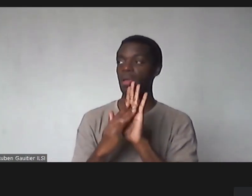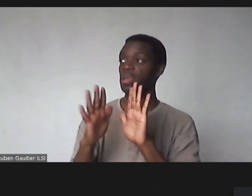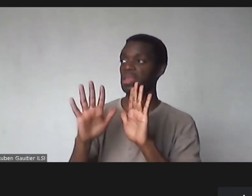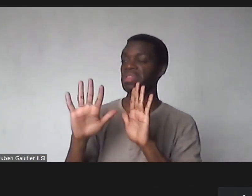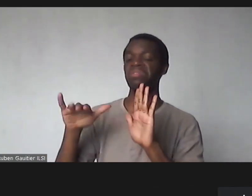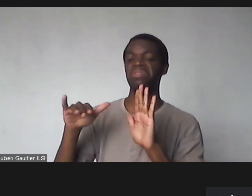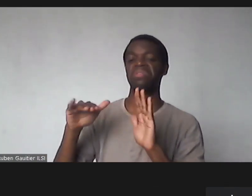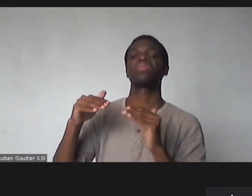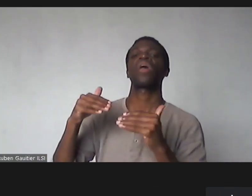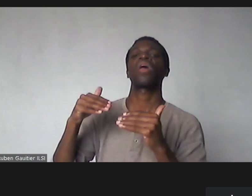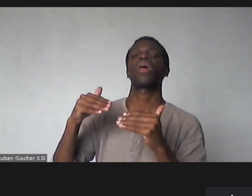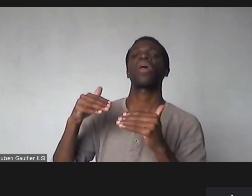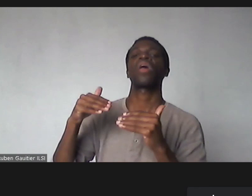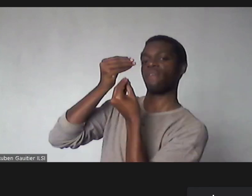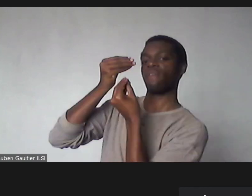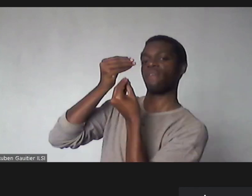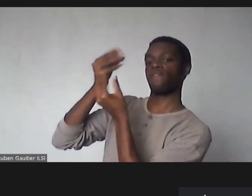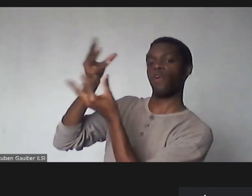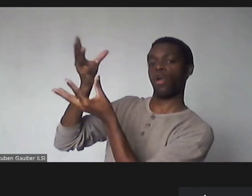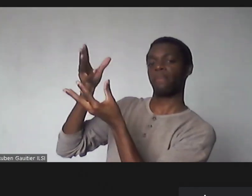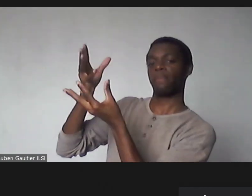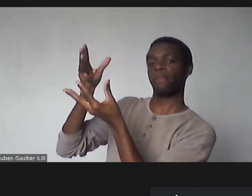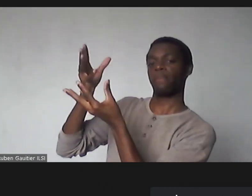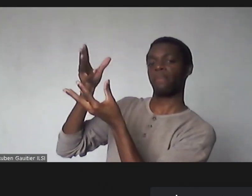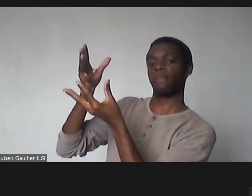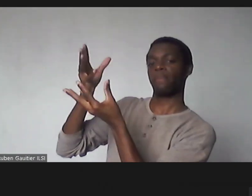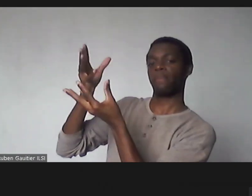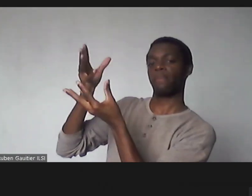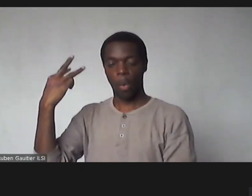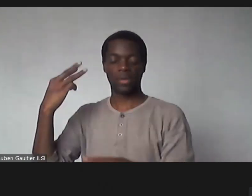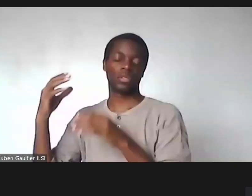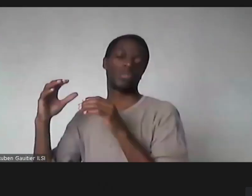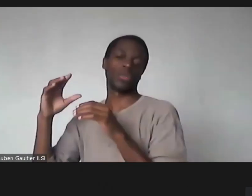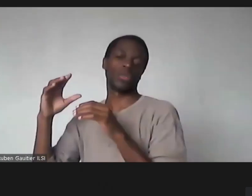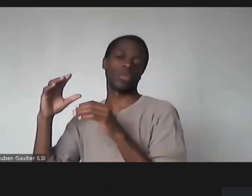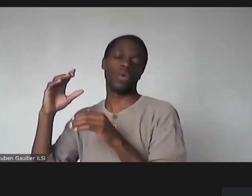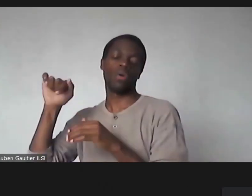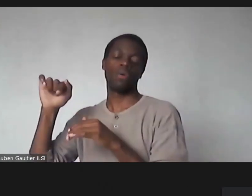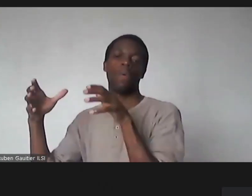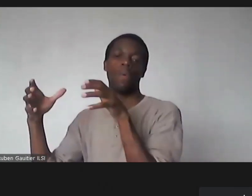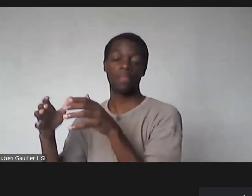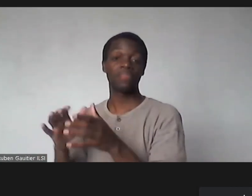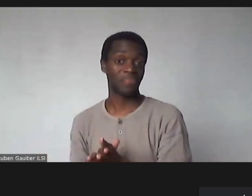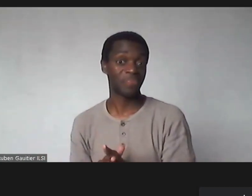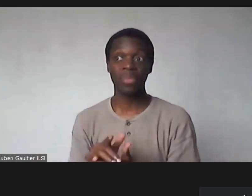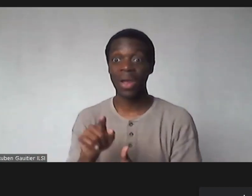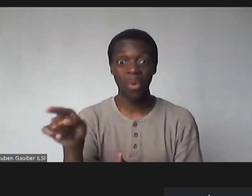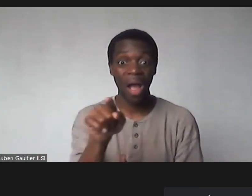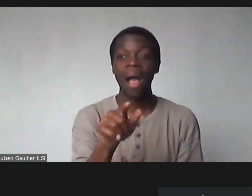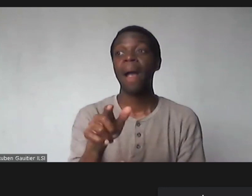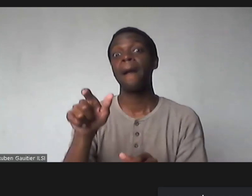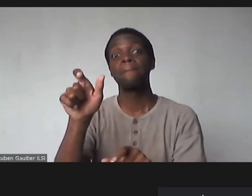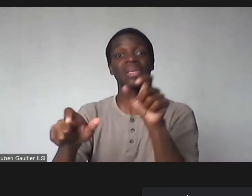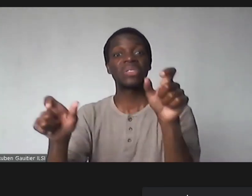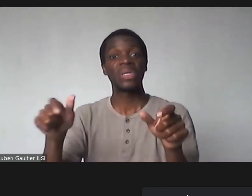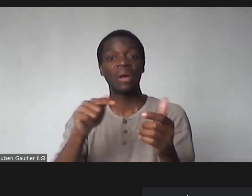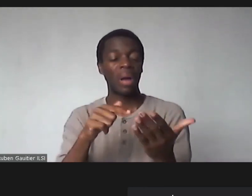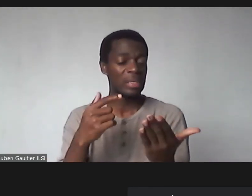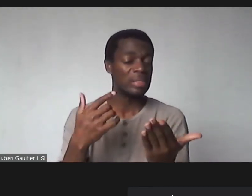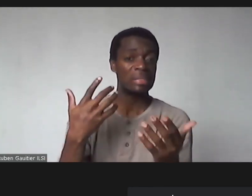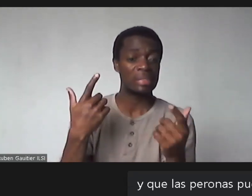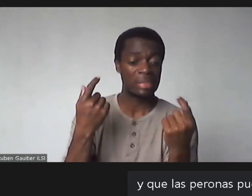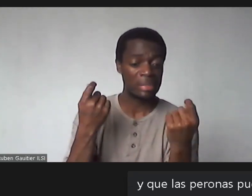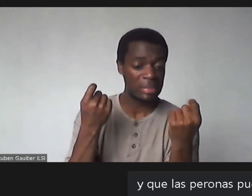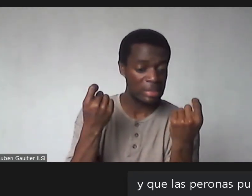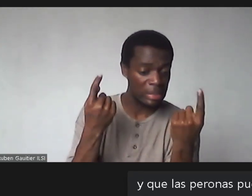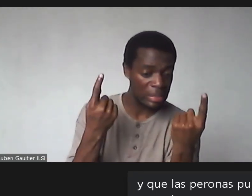una escala de respuesta y que las personas puedan comprender si tienen poca dificultad o mucha o no consiguen de forma alguna.